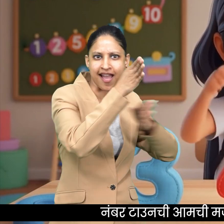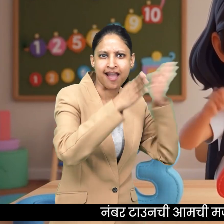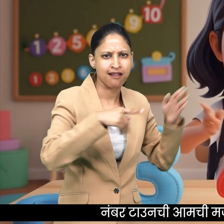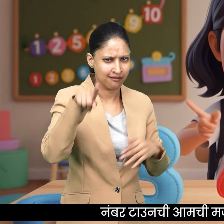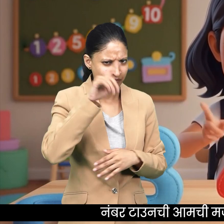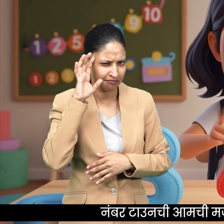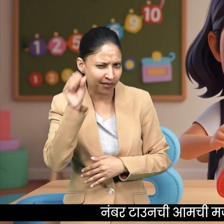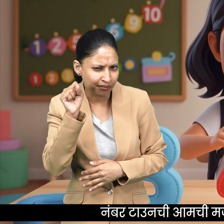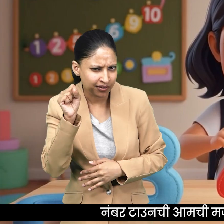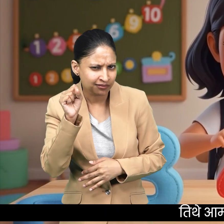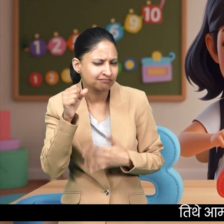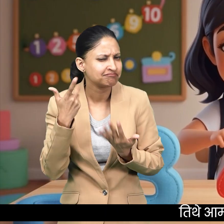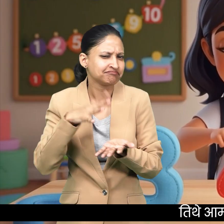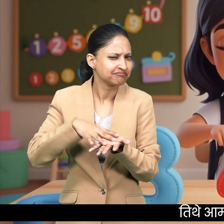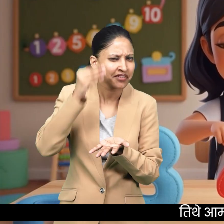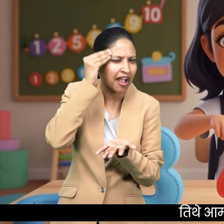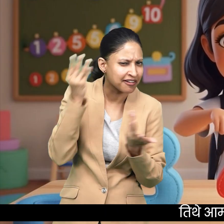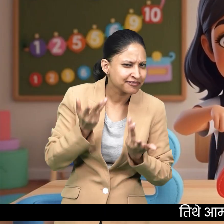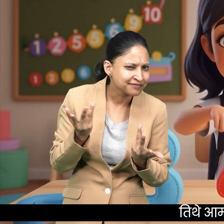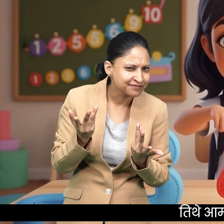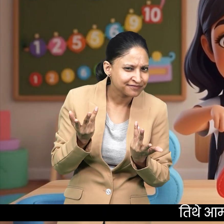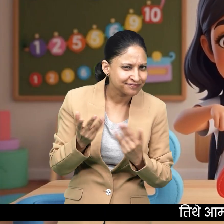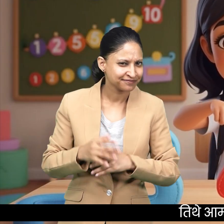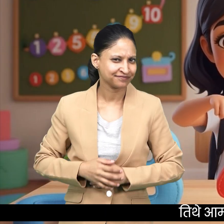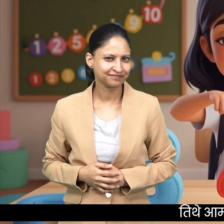का? तिथे आम्ही काय शिकलो?